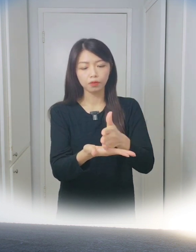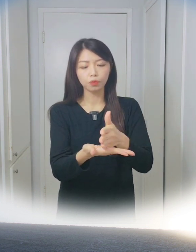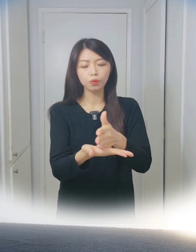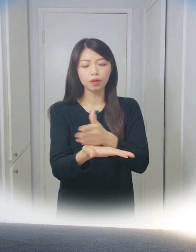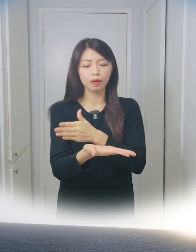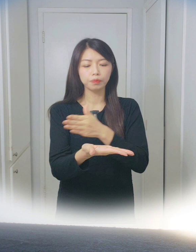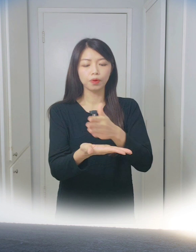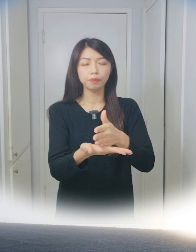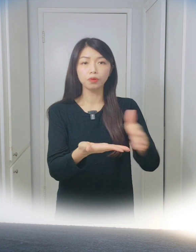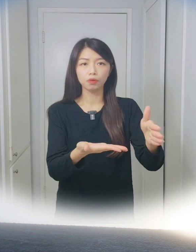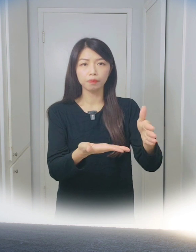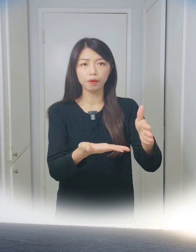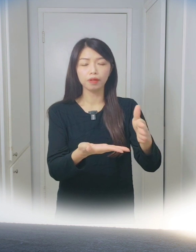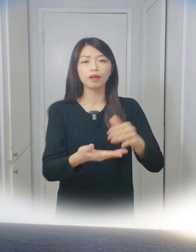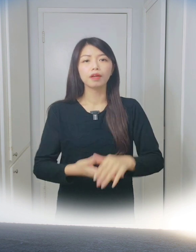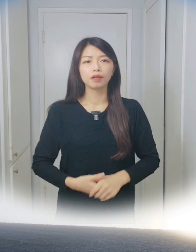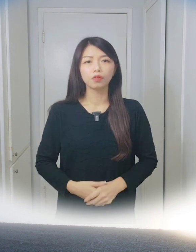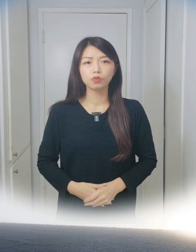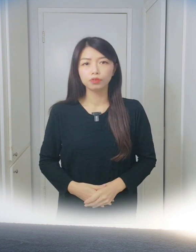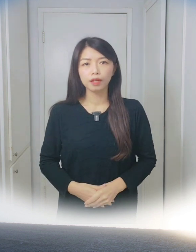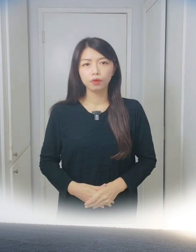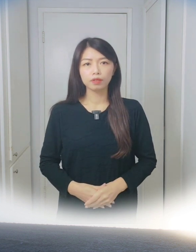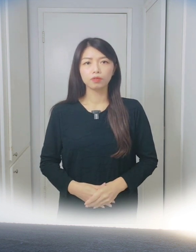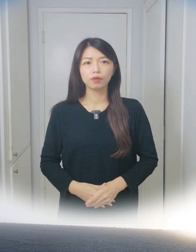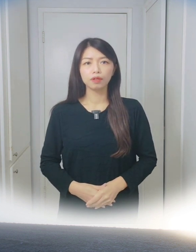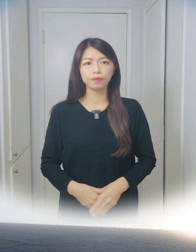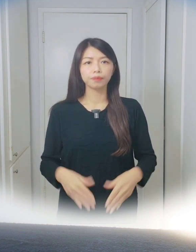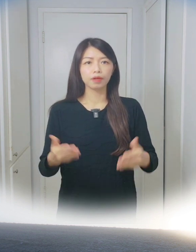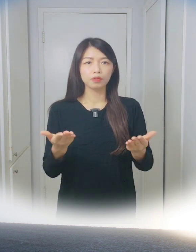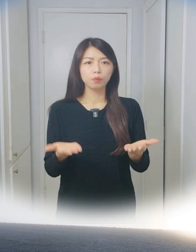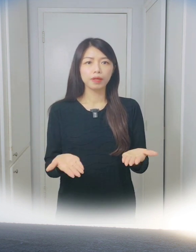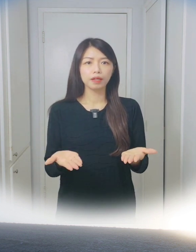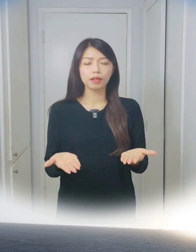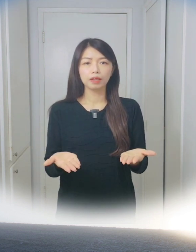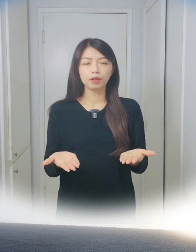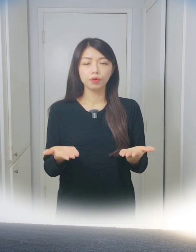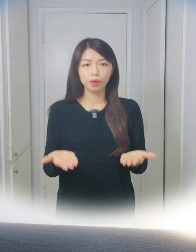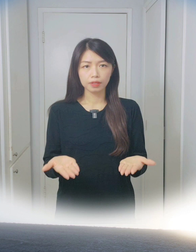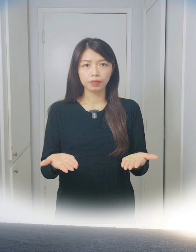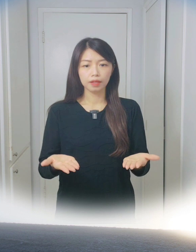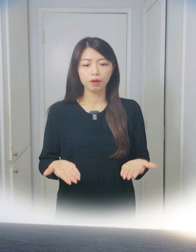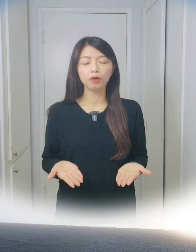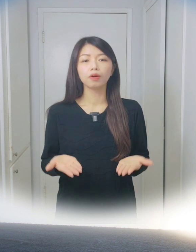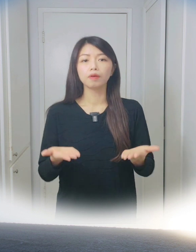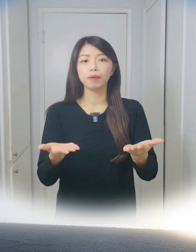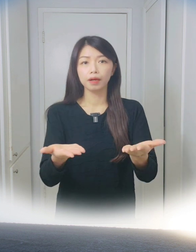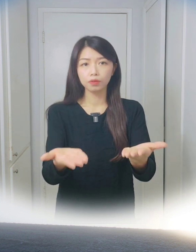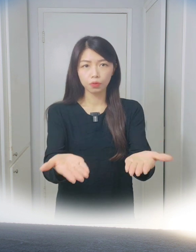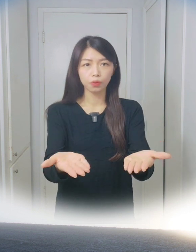반 나누고 앞으로 한번 뒤로 한번. 그리고 주다라고 하는 뜻의 수어는 손바닥이 위로 한 이